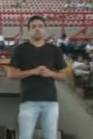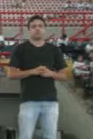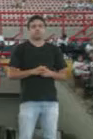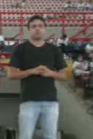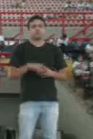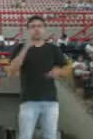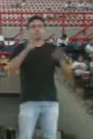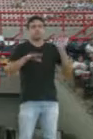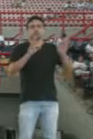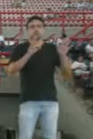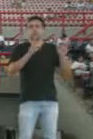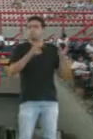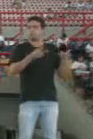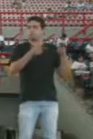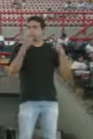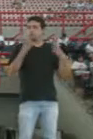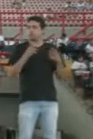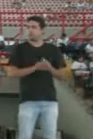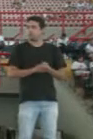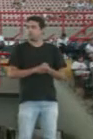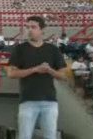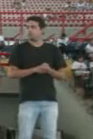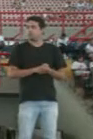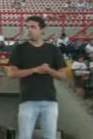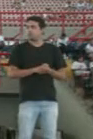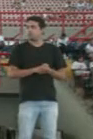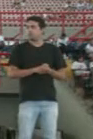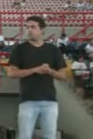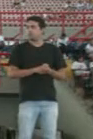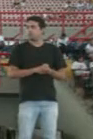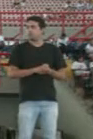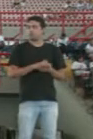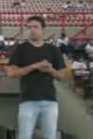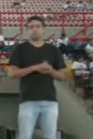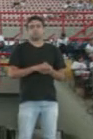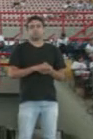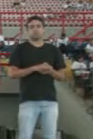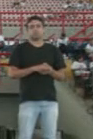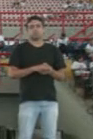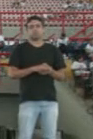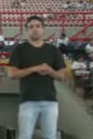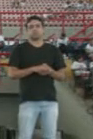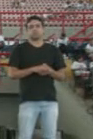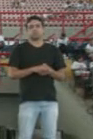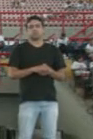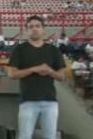Às vezes eu tenho a impressão, é isso? De que...